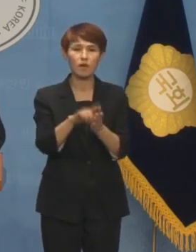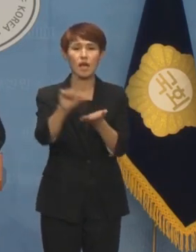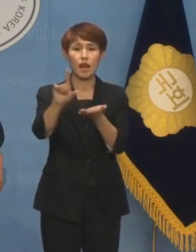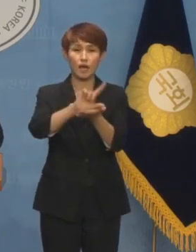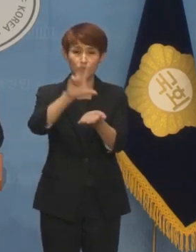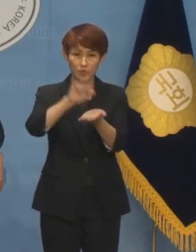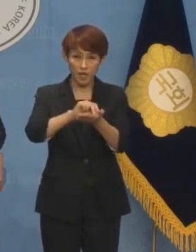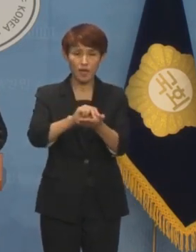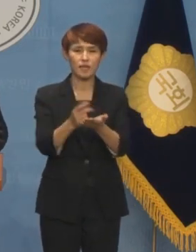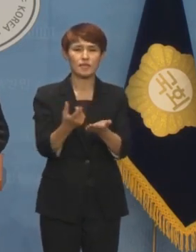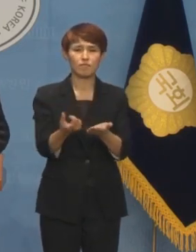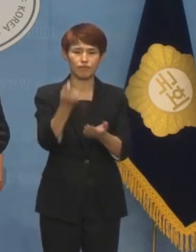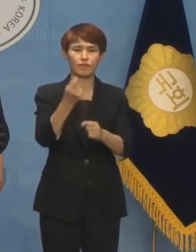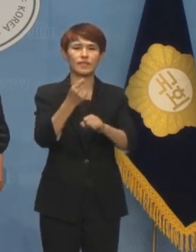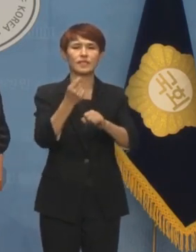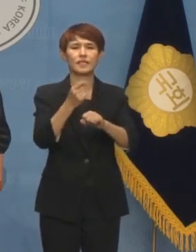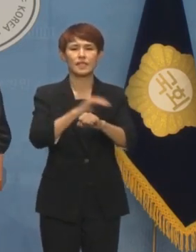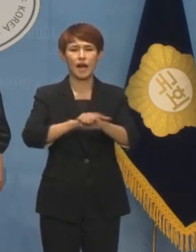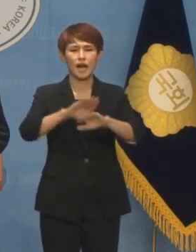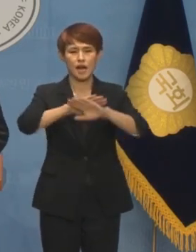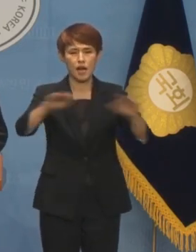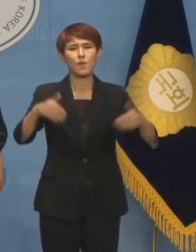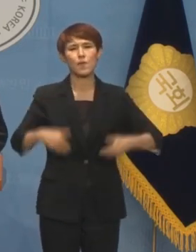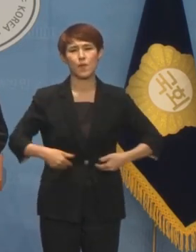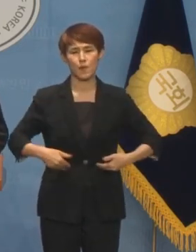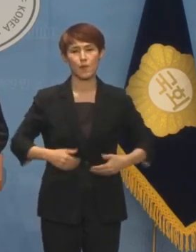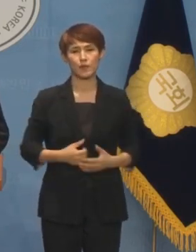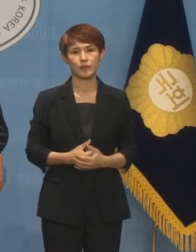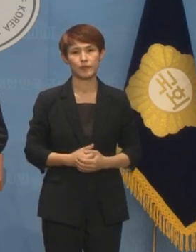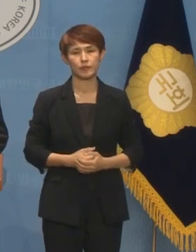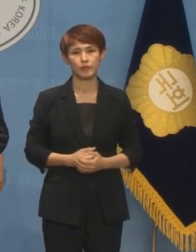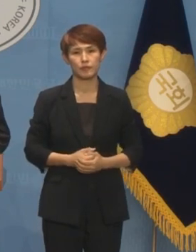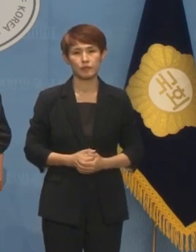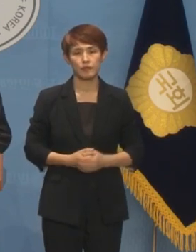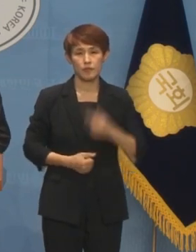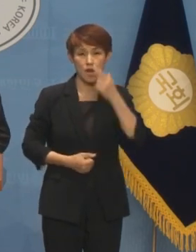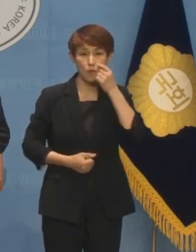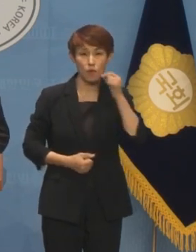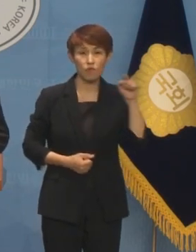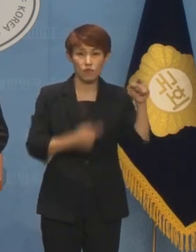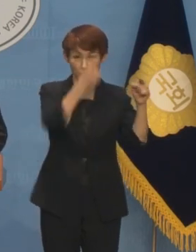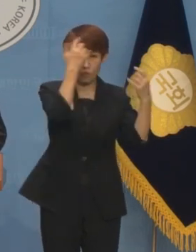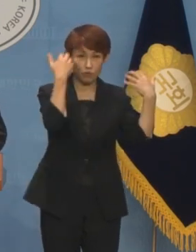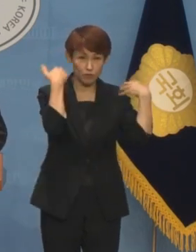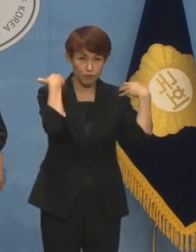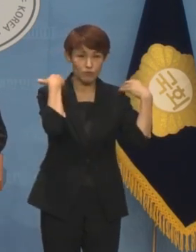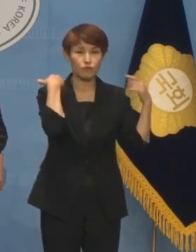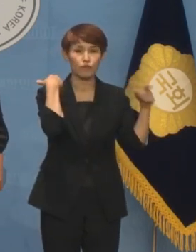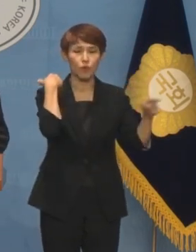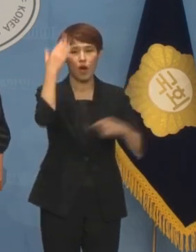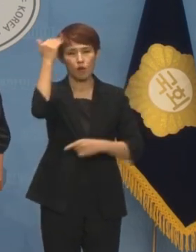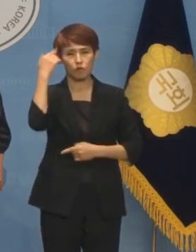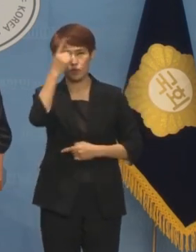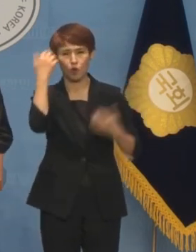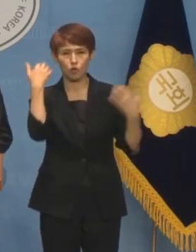신중하고 합리적으로 해결되어야만 합니다. 일본 정부의 각성 그리고